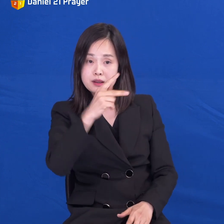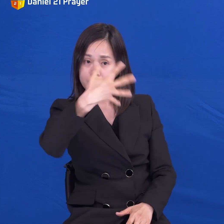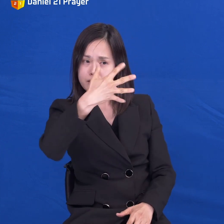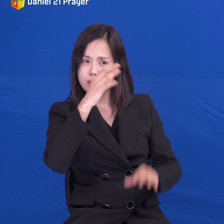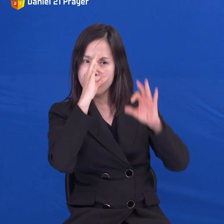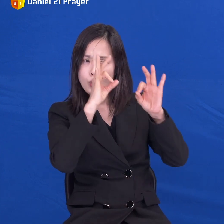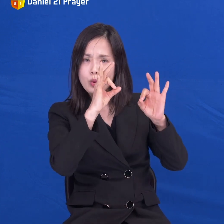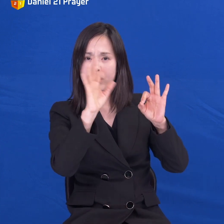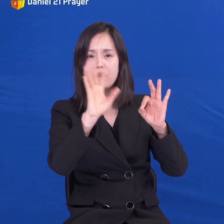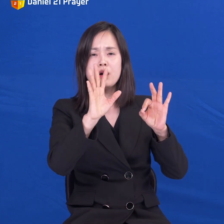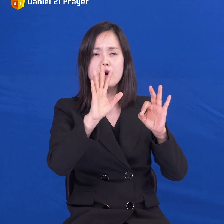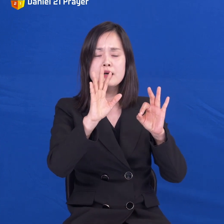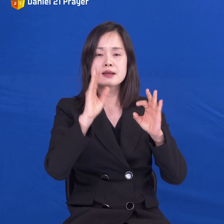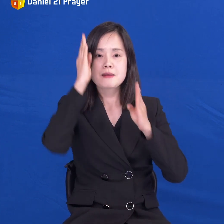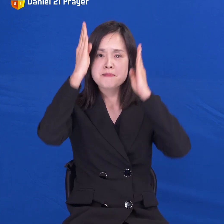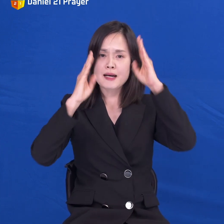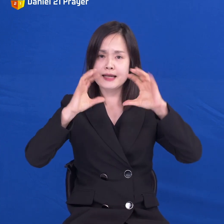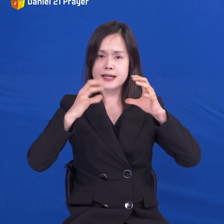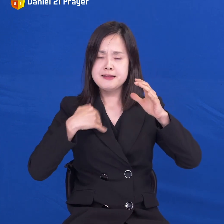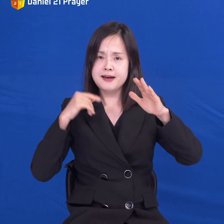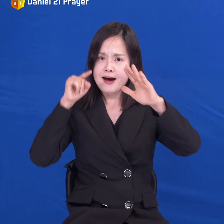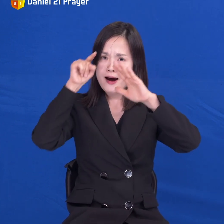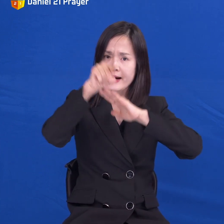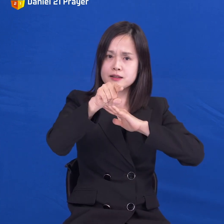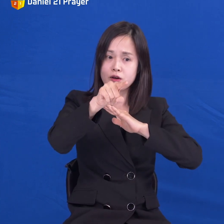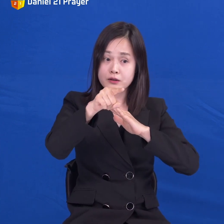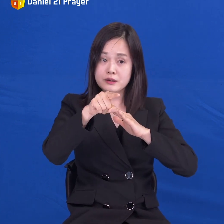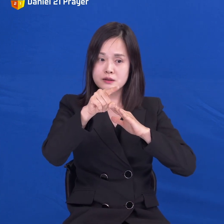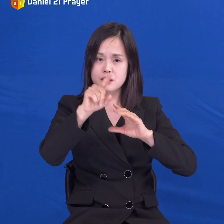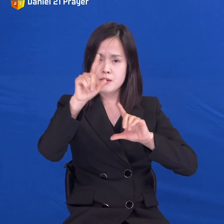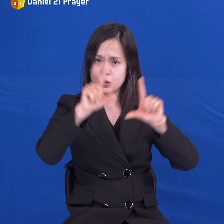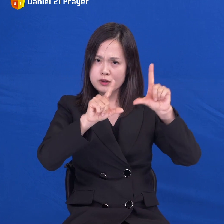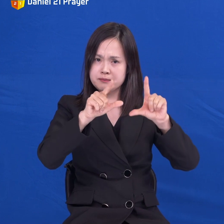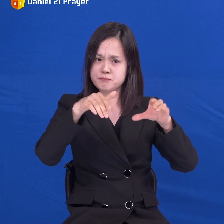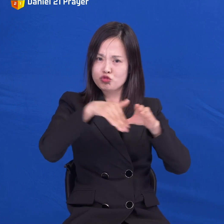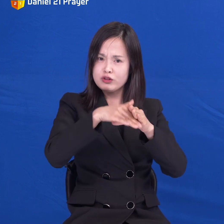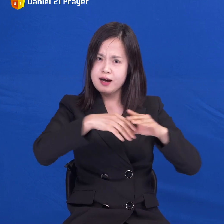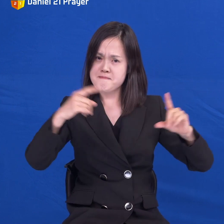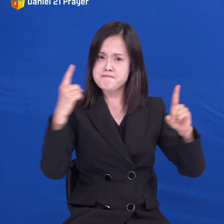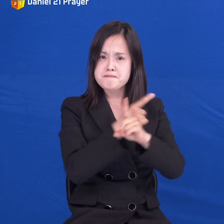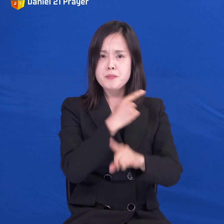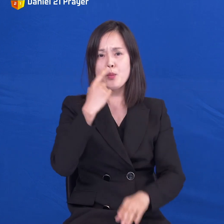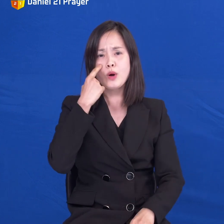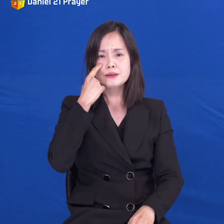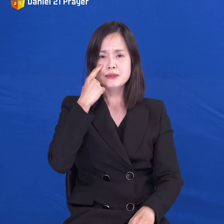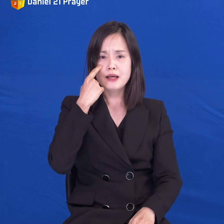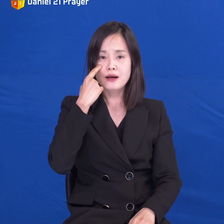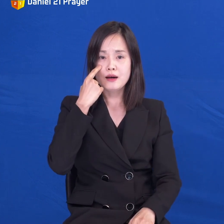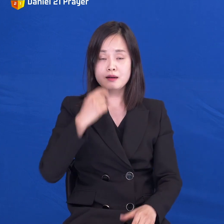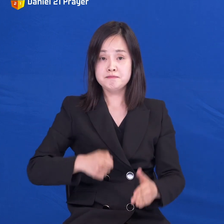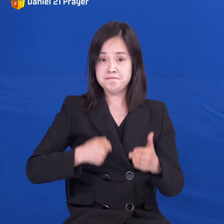바꾸겠습니다. 그리고 제가 그 마을을 찾아서 선교사로 떠났습니다.